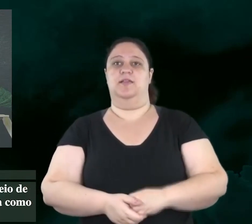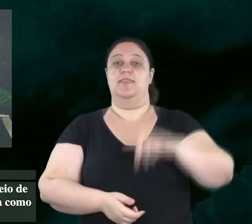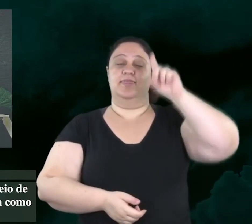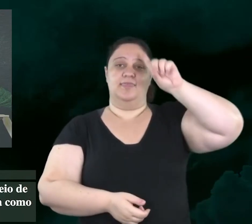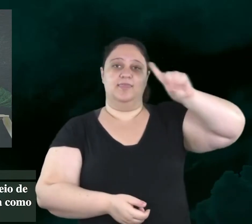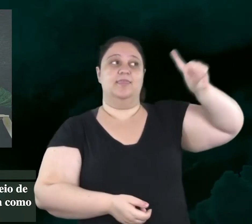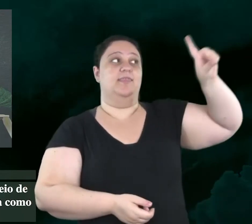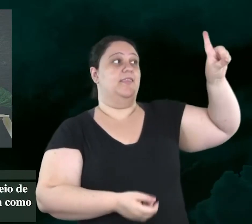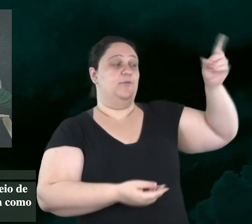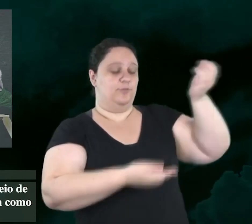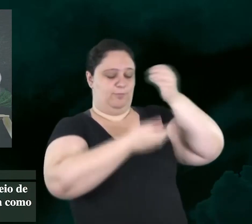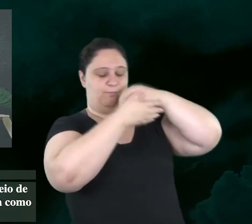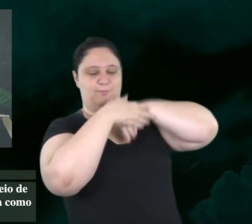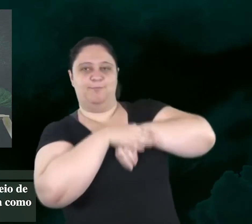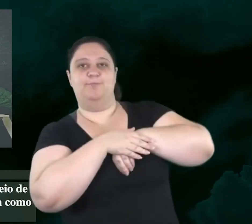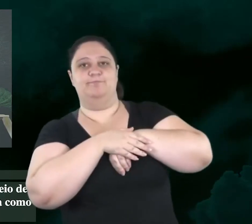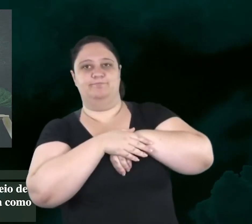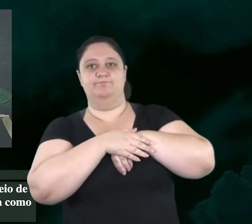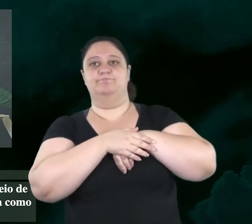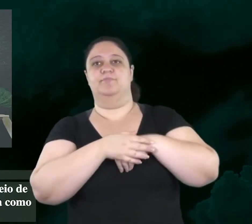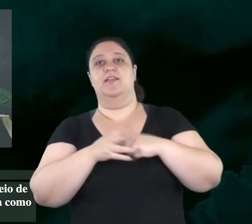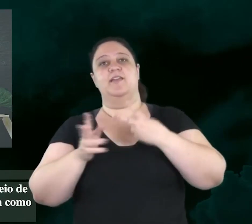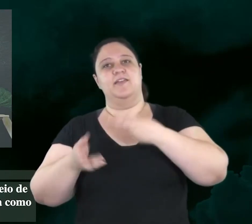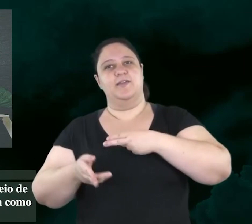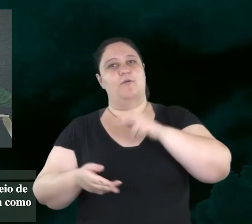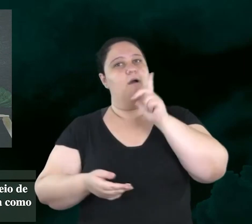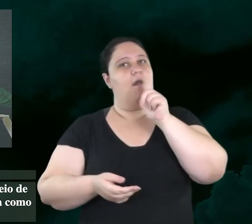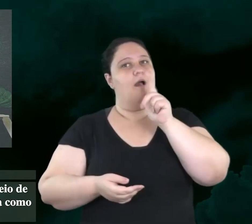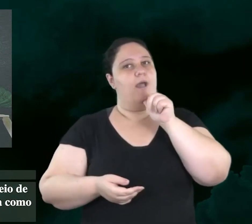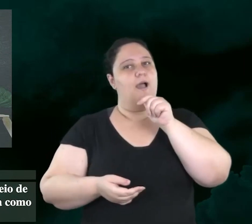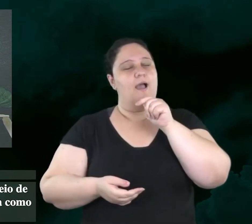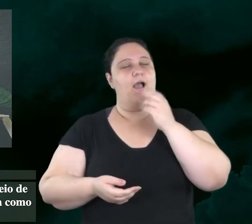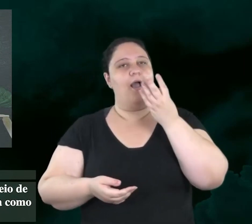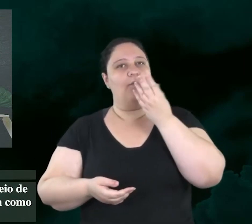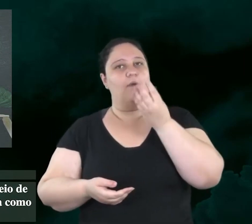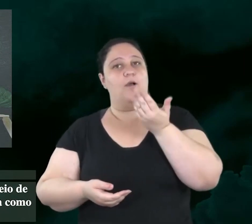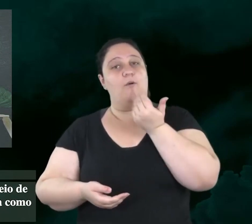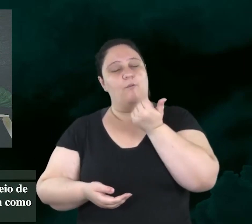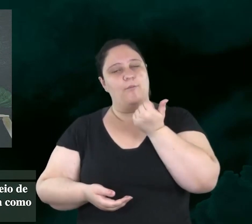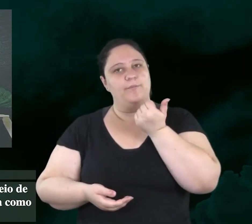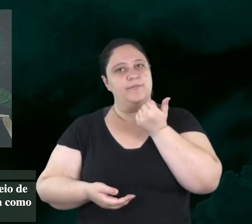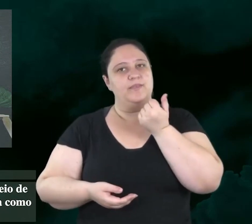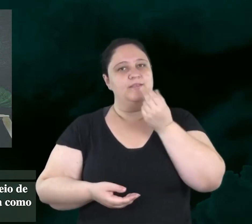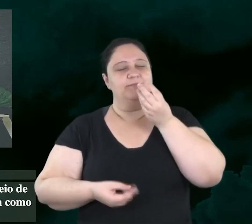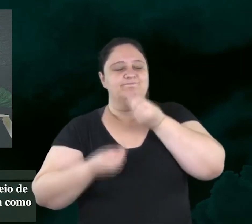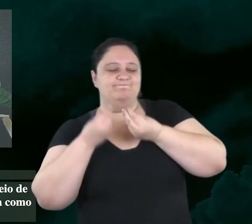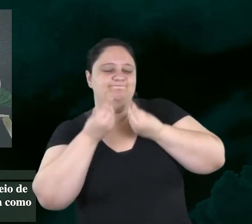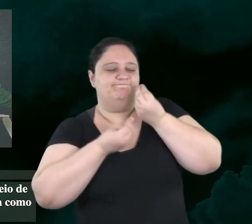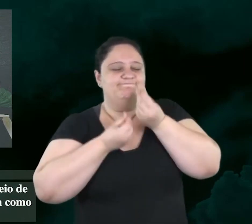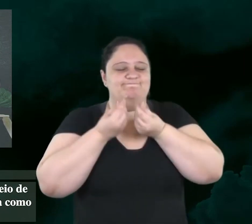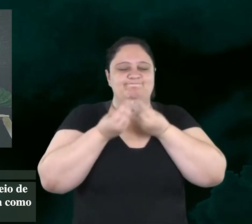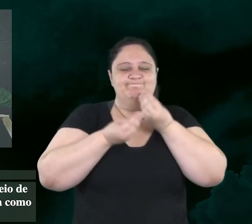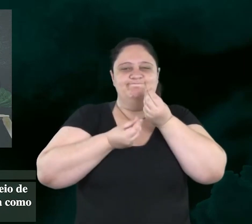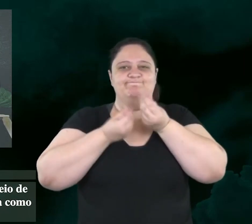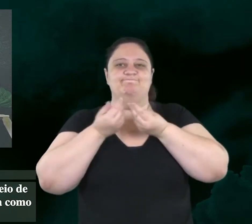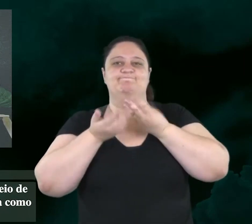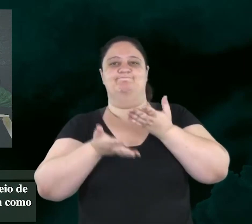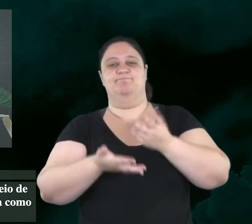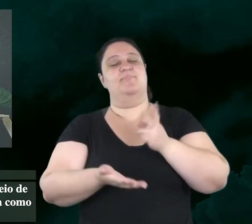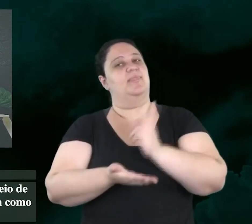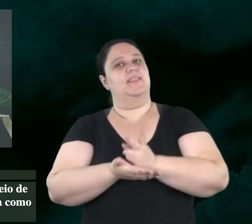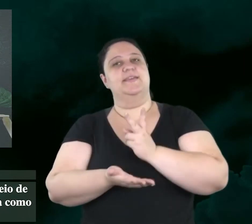graça, Deus como água para desfrutarmos, Deus como comida para desfrutarmos, né? Deus, toda vez que